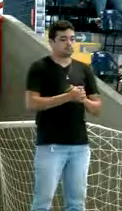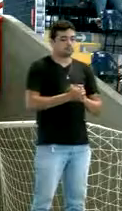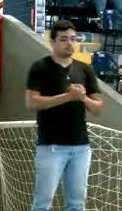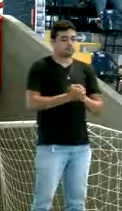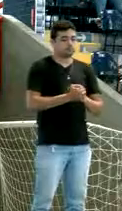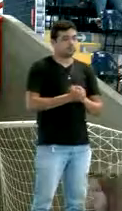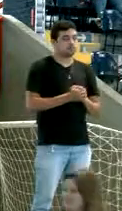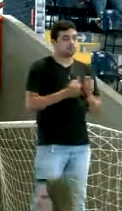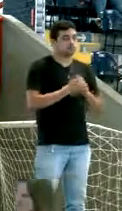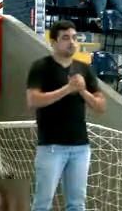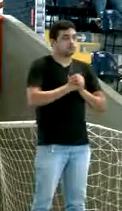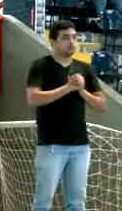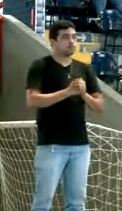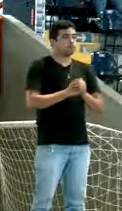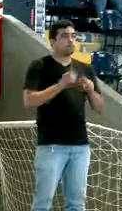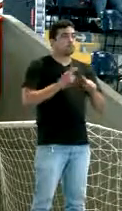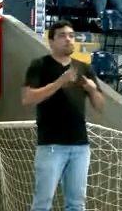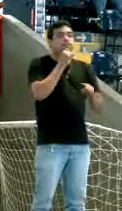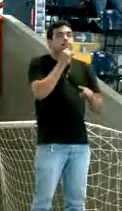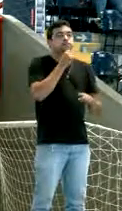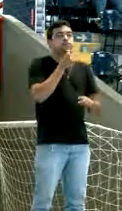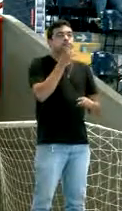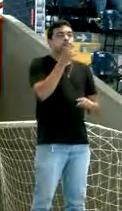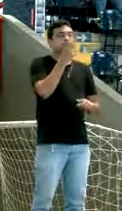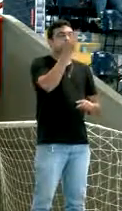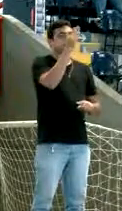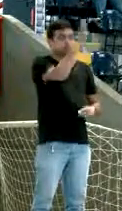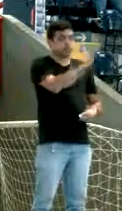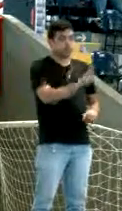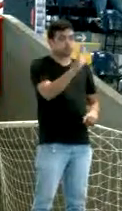No geral, o brasileiro não tem muito costume de ir ao teatro.